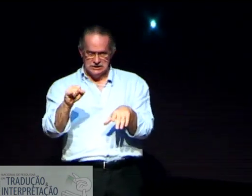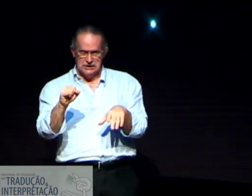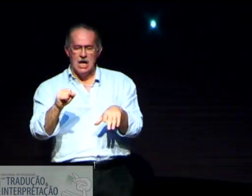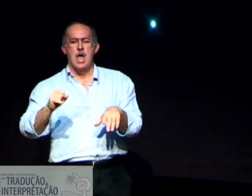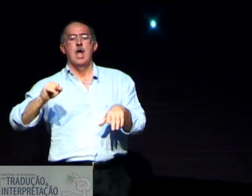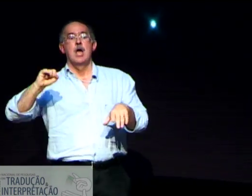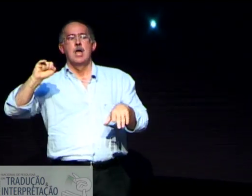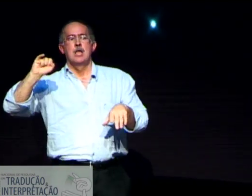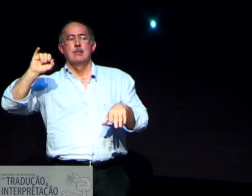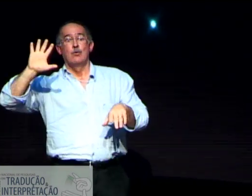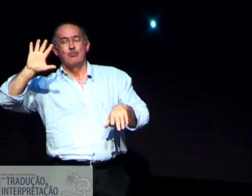E